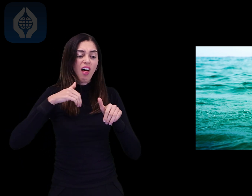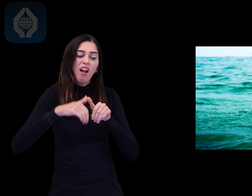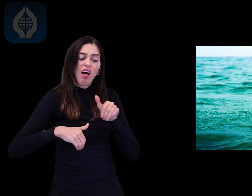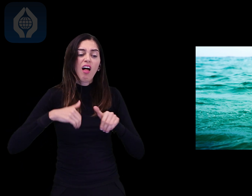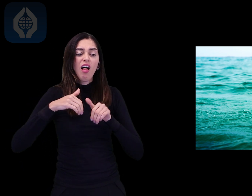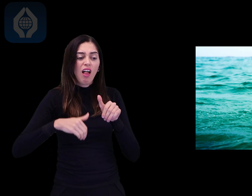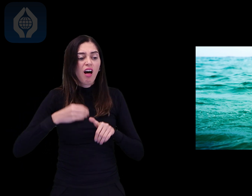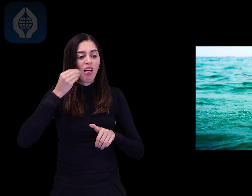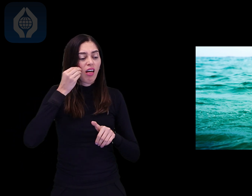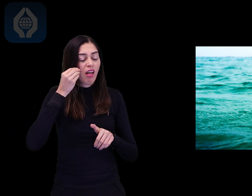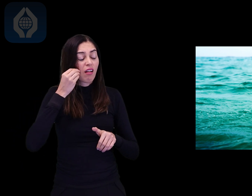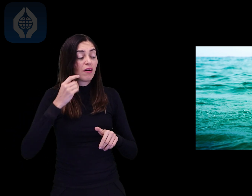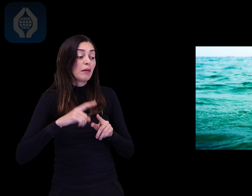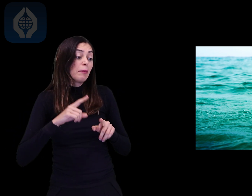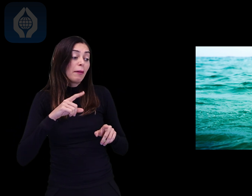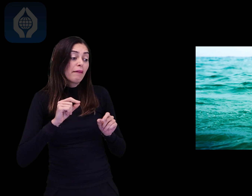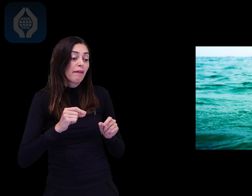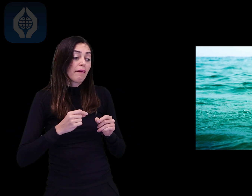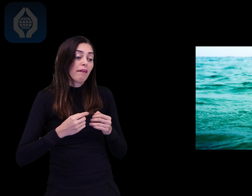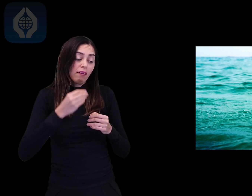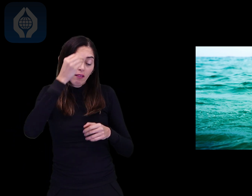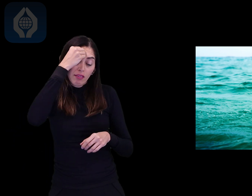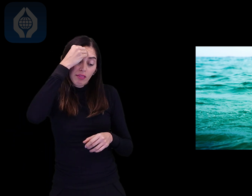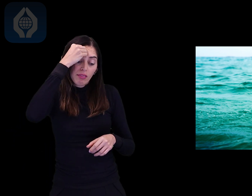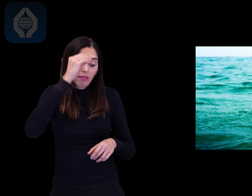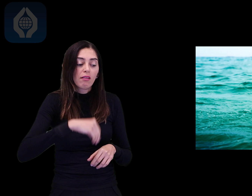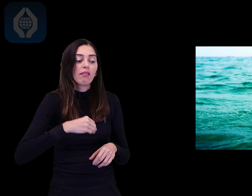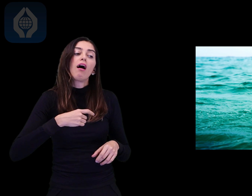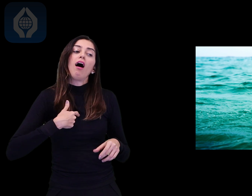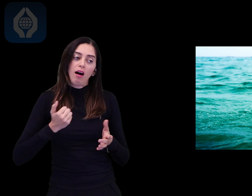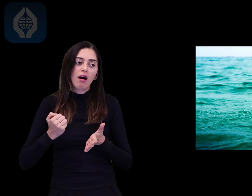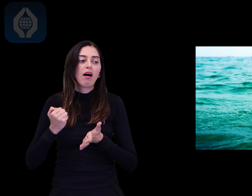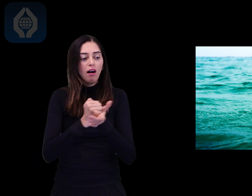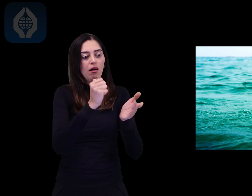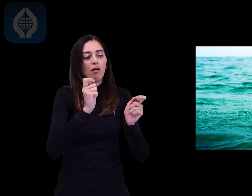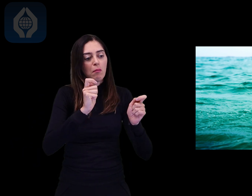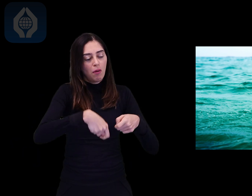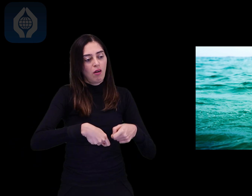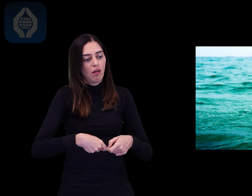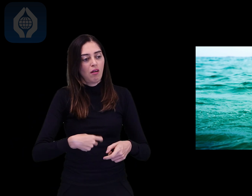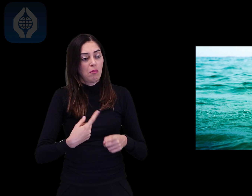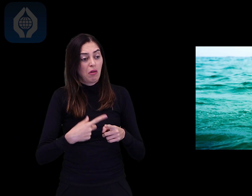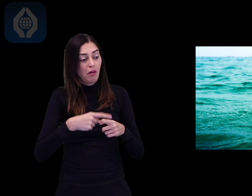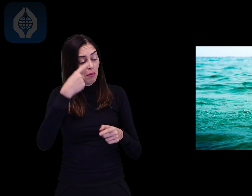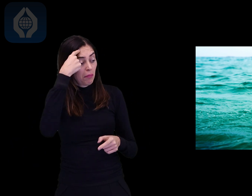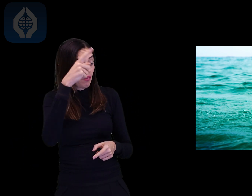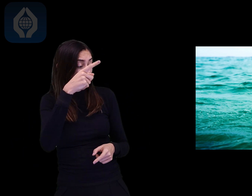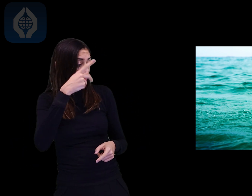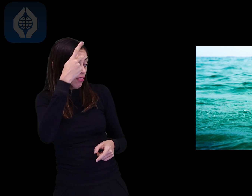ajudasse enquanto ainda tinha forças. Só pude ajudá-lo quando ele desistiu de tentar salvar a si